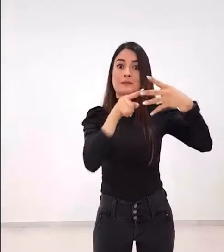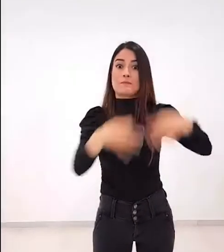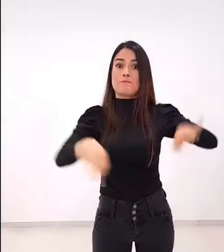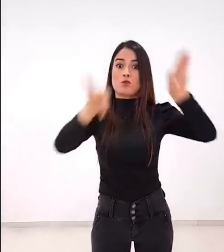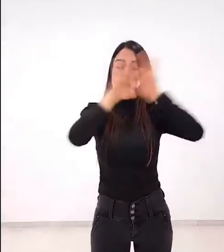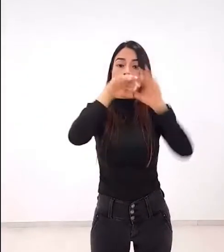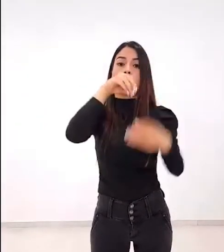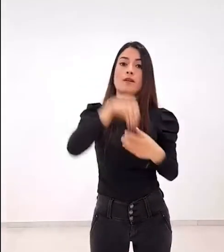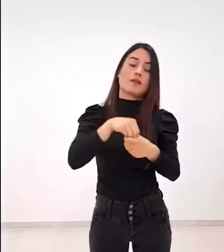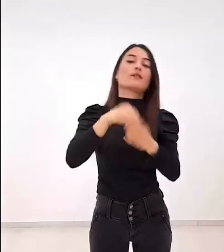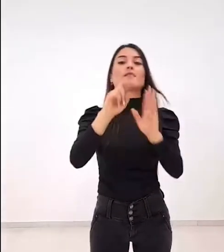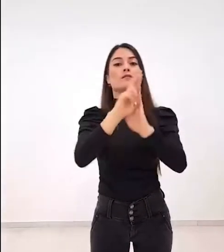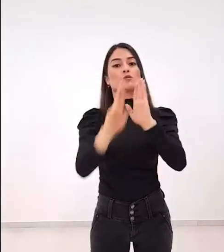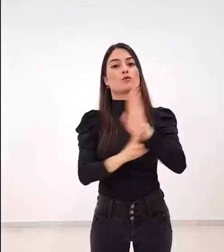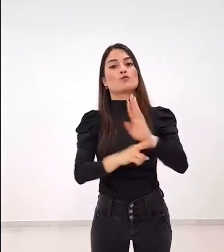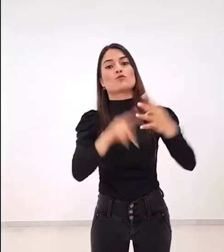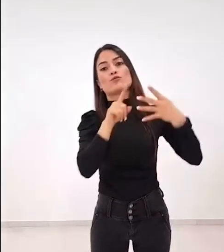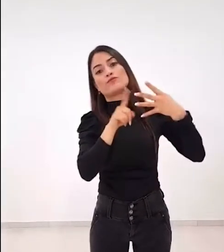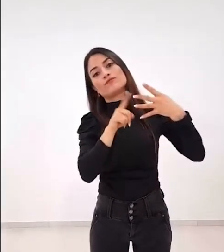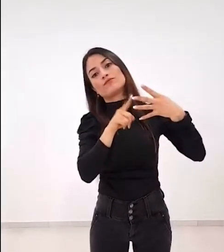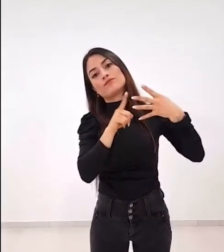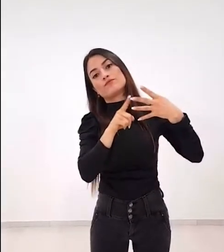los cambios